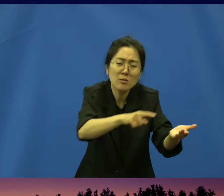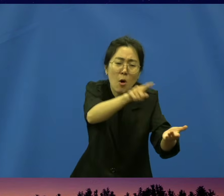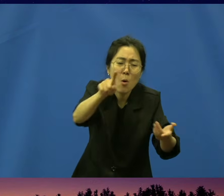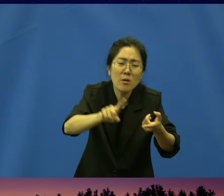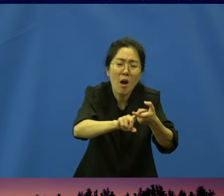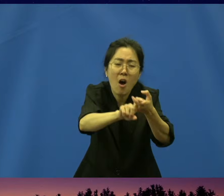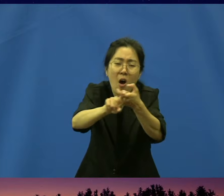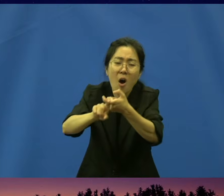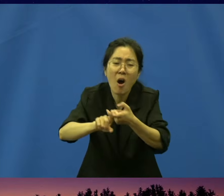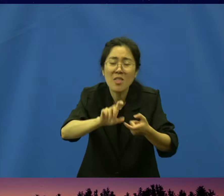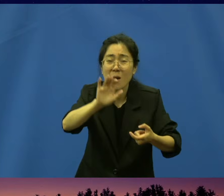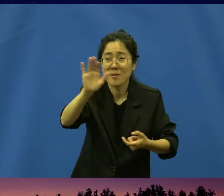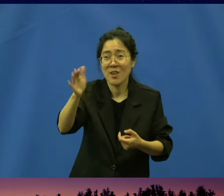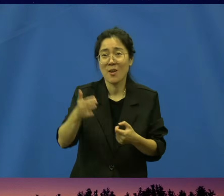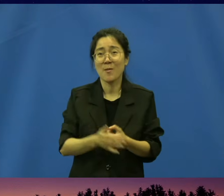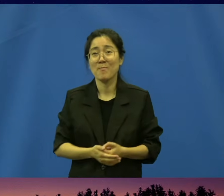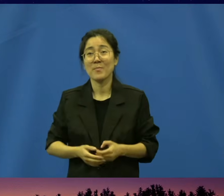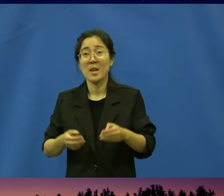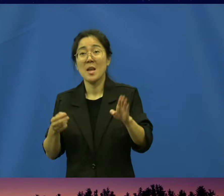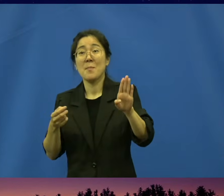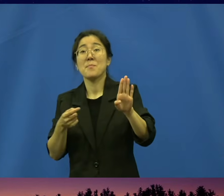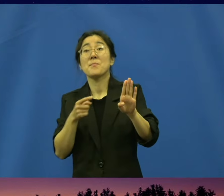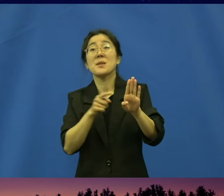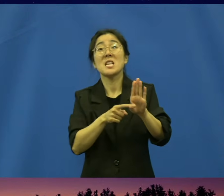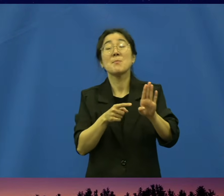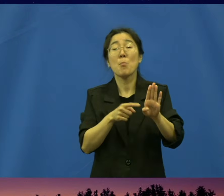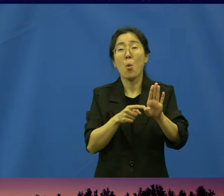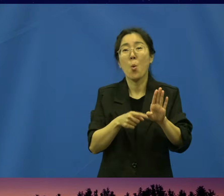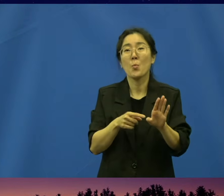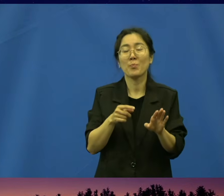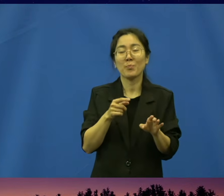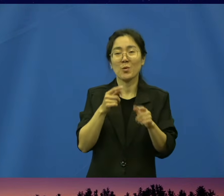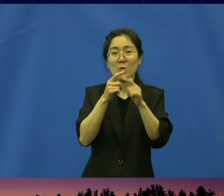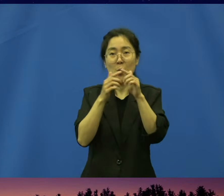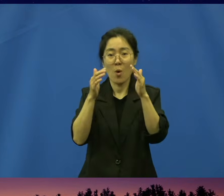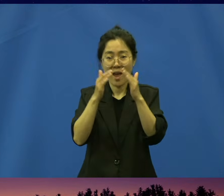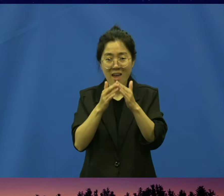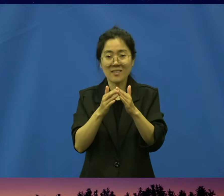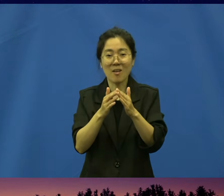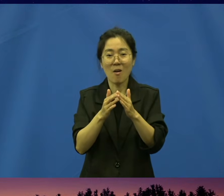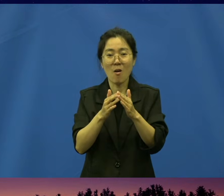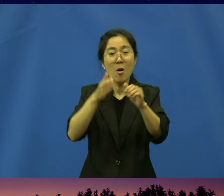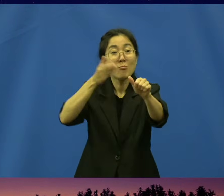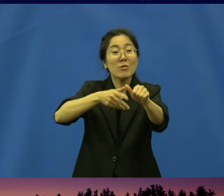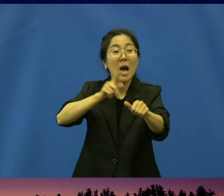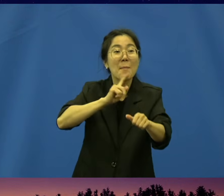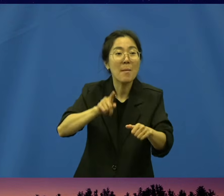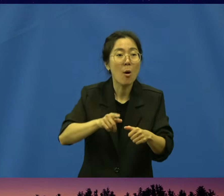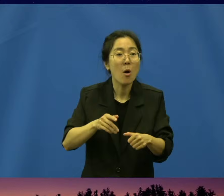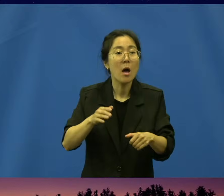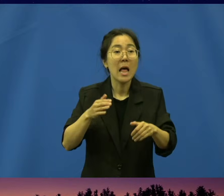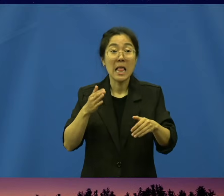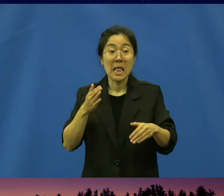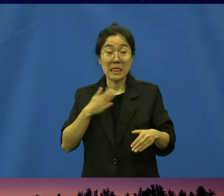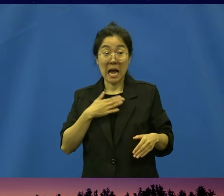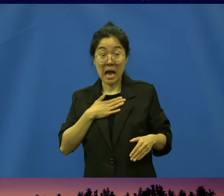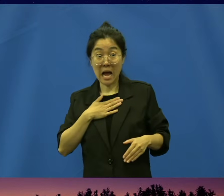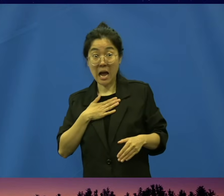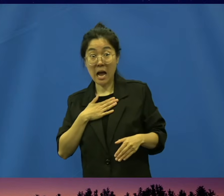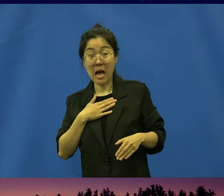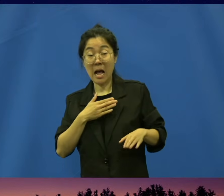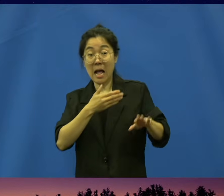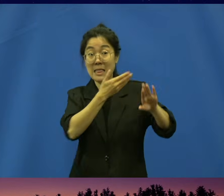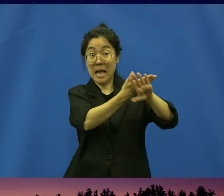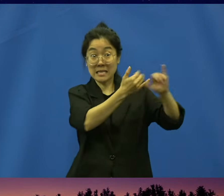빌립보 교회에다가는 바울이 뭐라고 주문하는가 하면은 자기보다 남을 낮게 여기라고 주문하고 있습니다. 어떻게 자기보다 남을